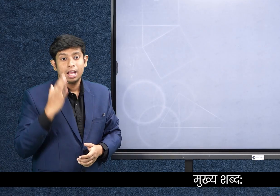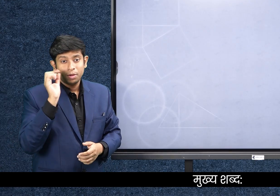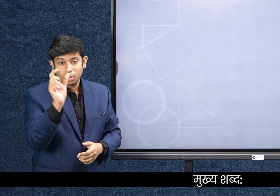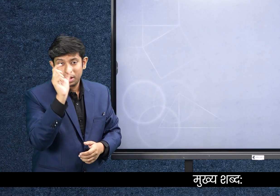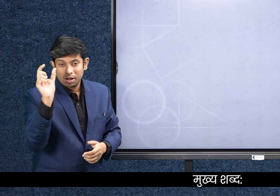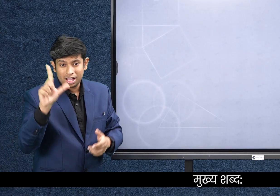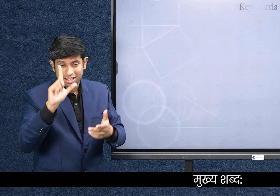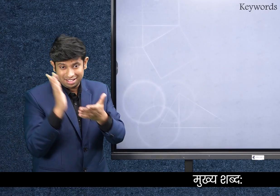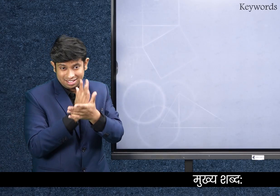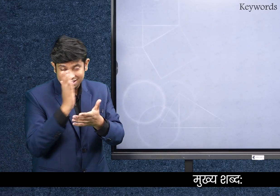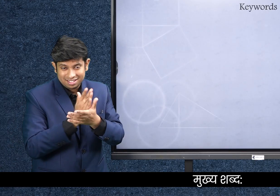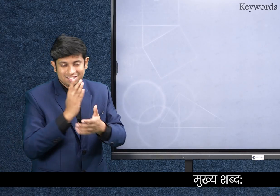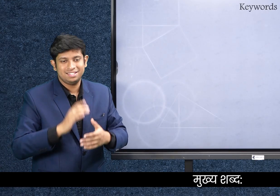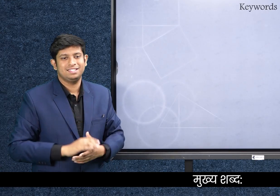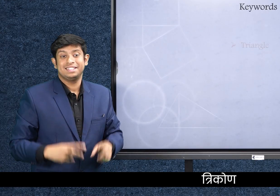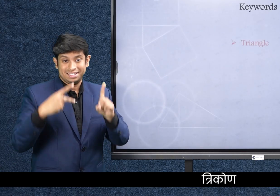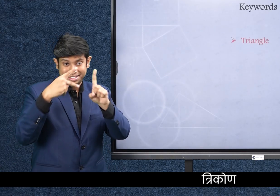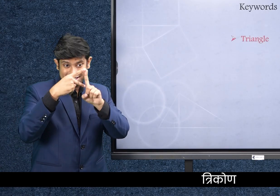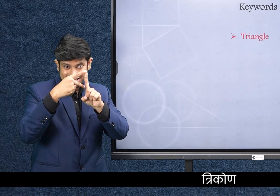मुख्य शब्द: त्रिकोण,